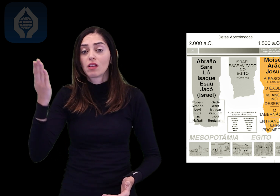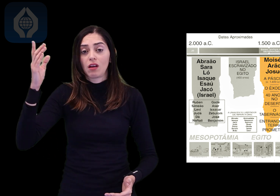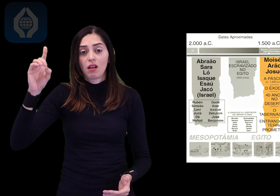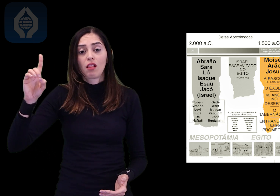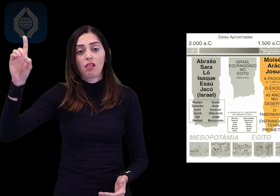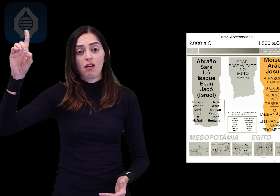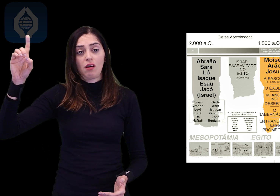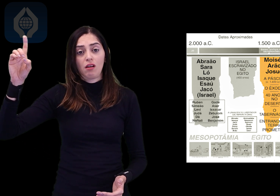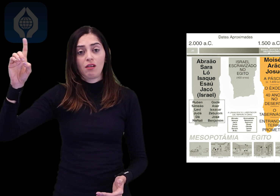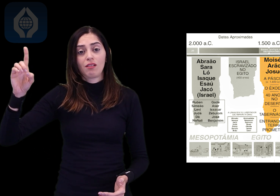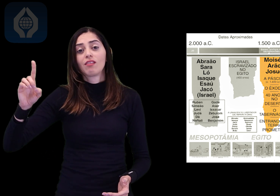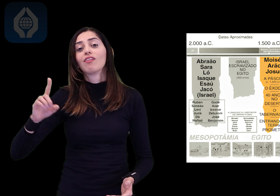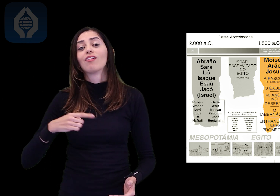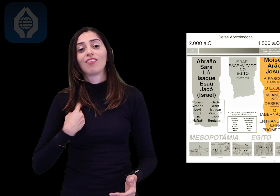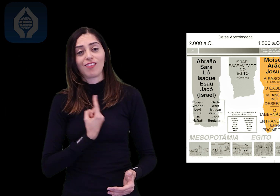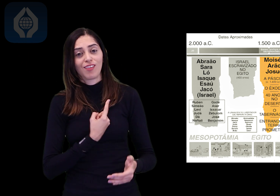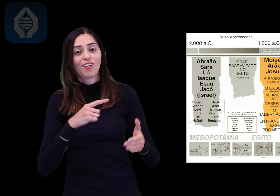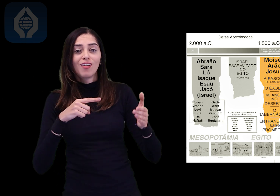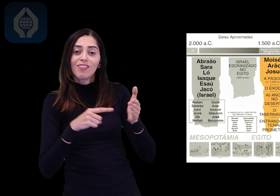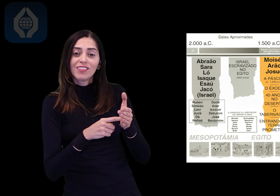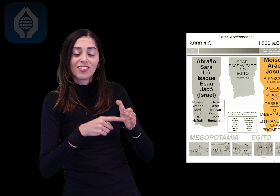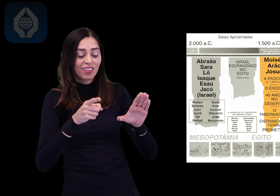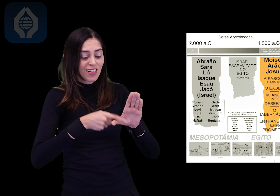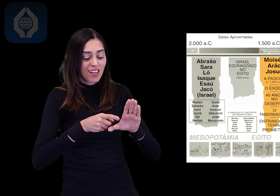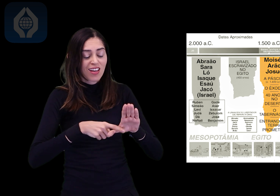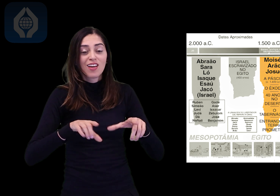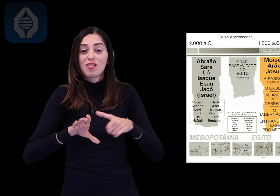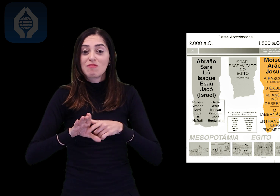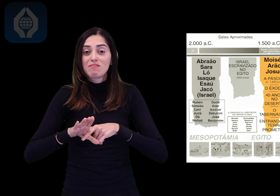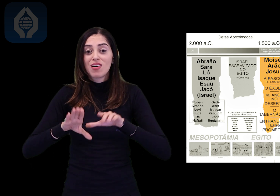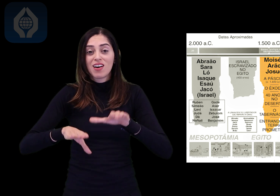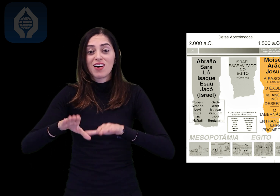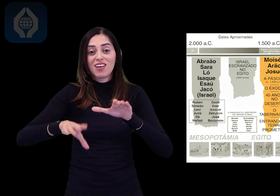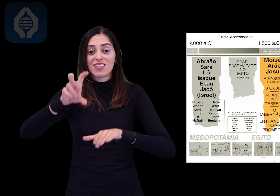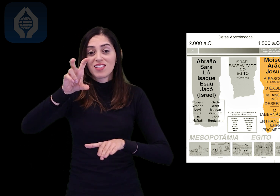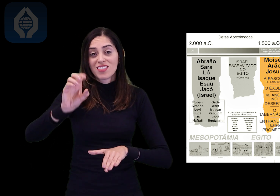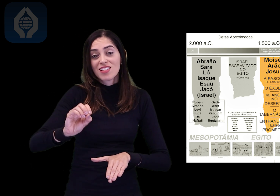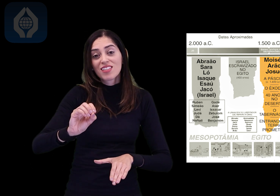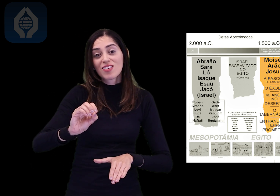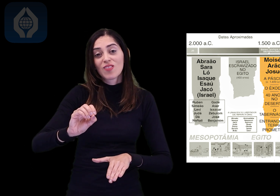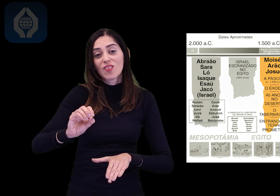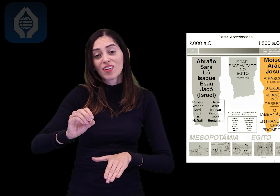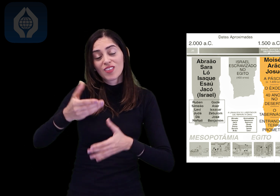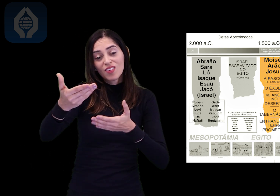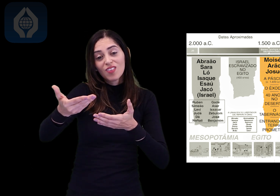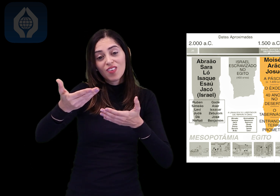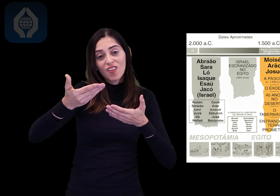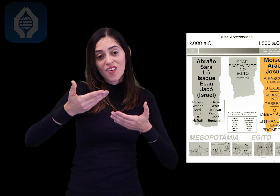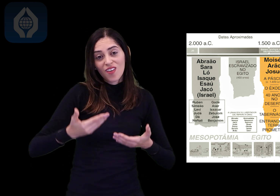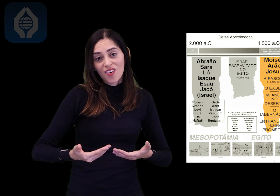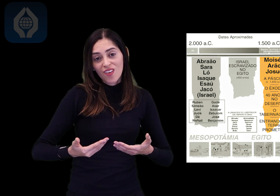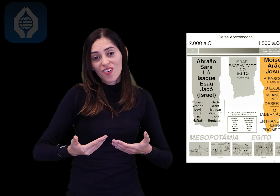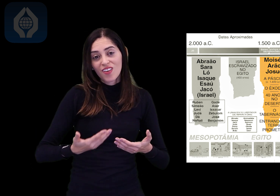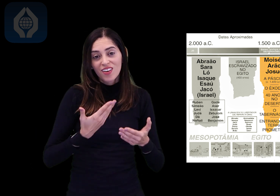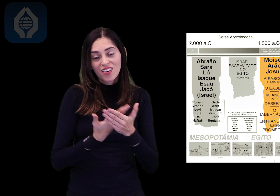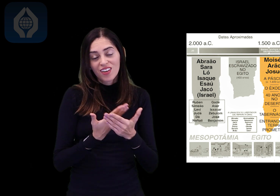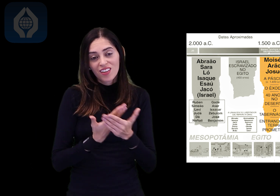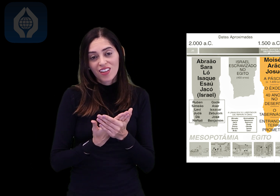nele. Essa é a nossa proposta nessa jornada de 50 passos ou 50 lições. O convido a estudar a palavra de